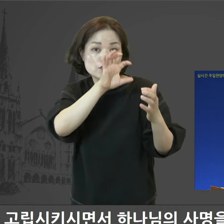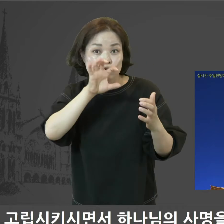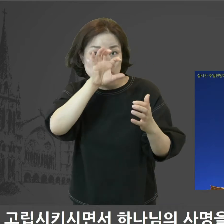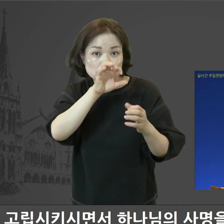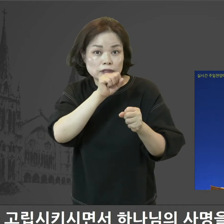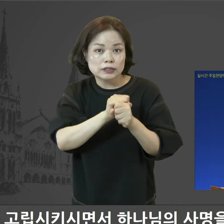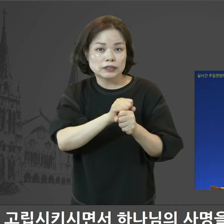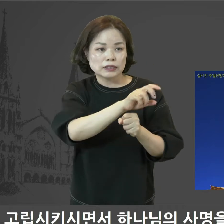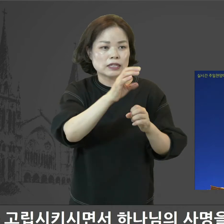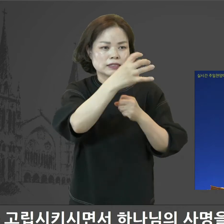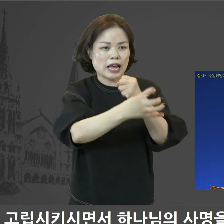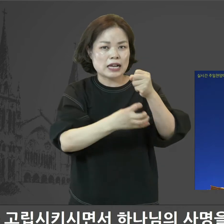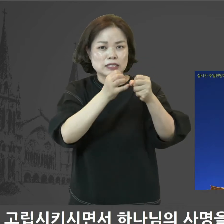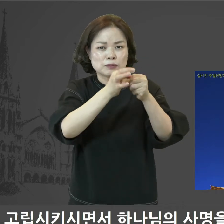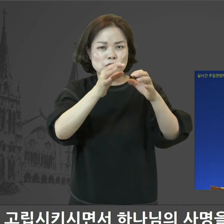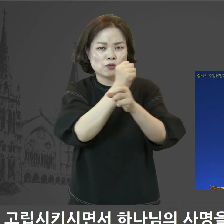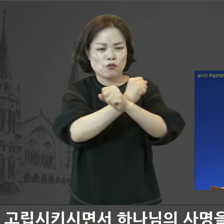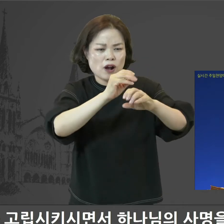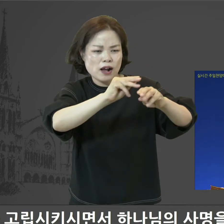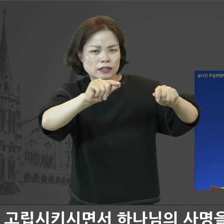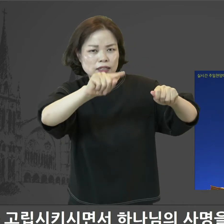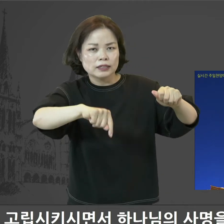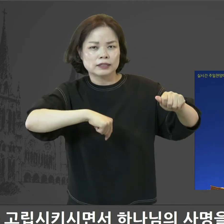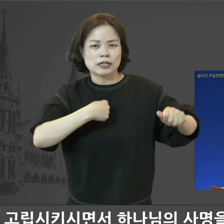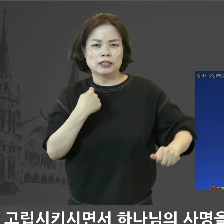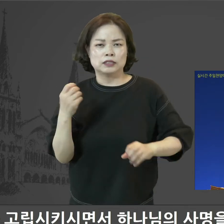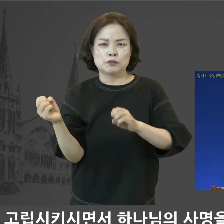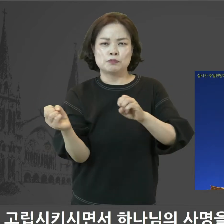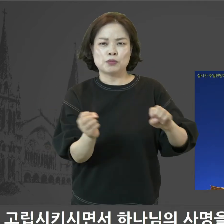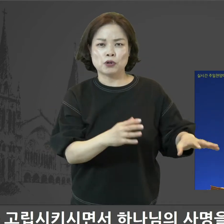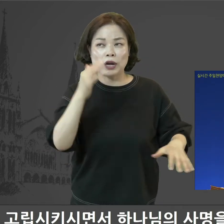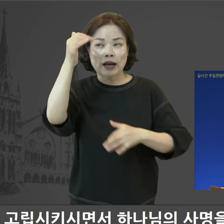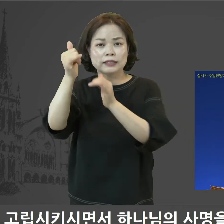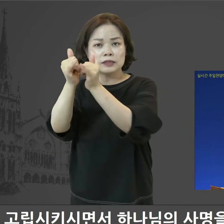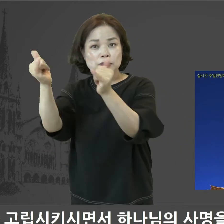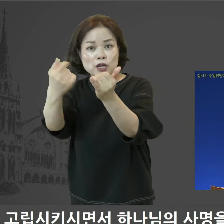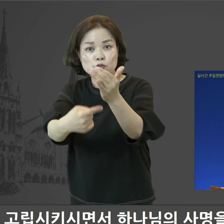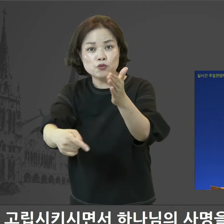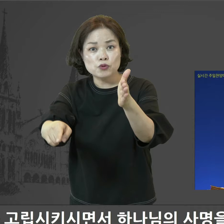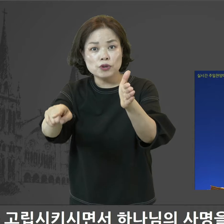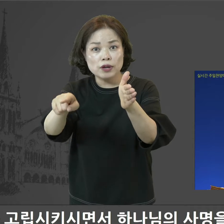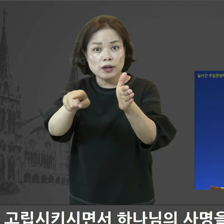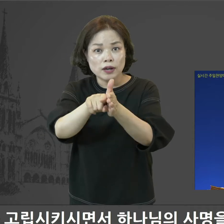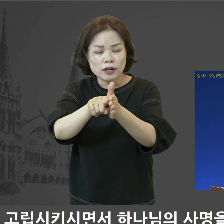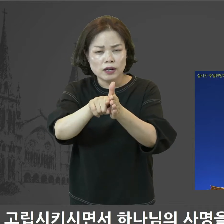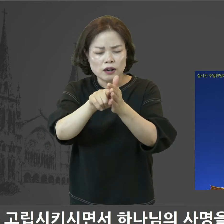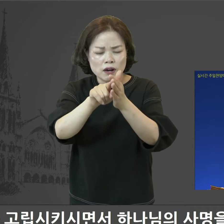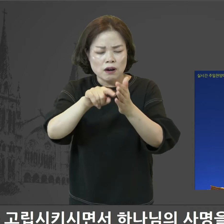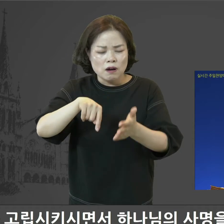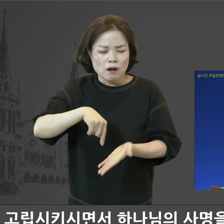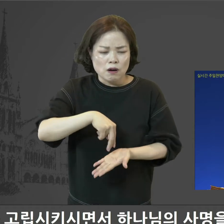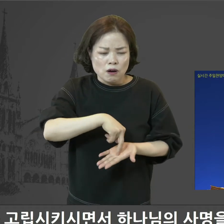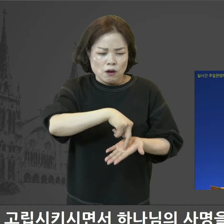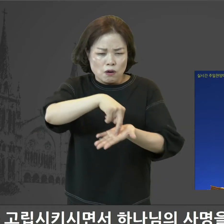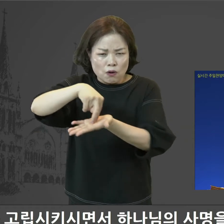미디안 광야 가운데서 철저히 자신을 부인하고 하나님의 사람이 되기 위한 그